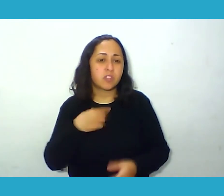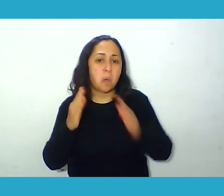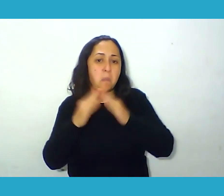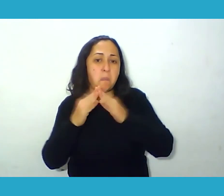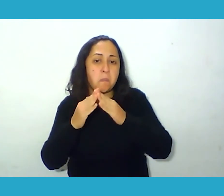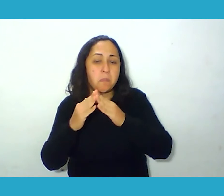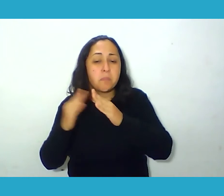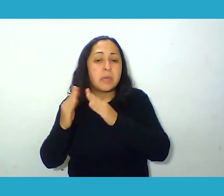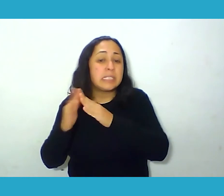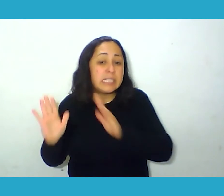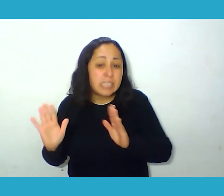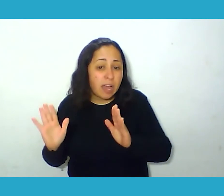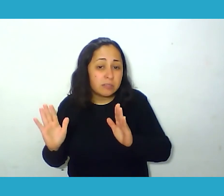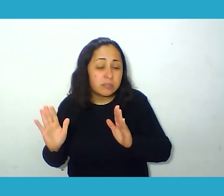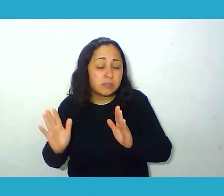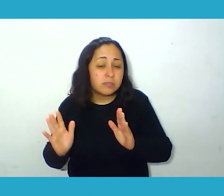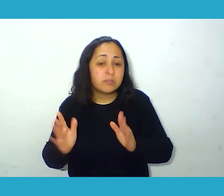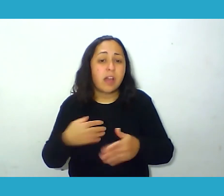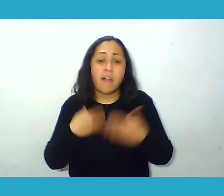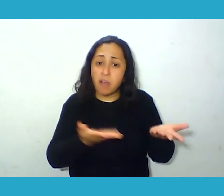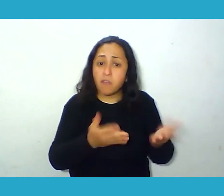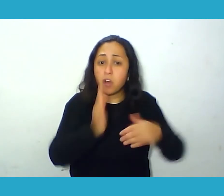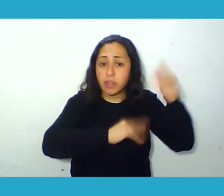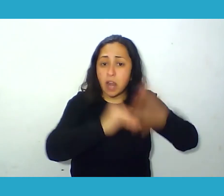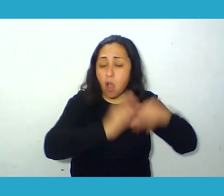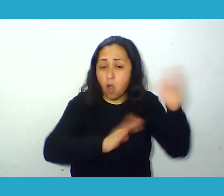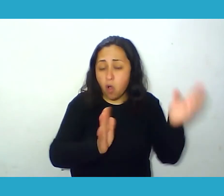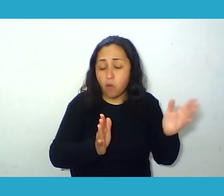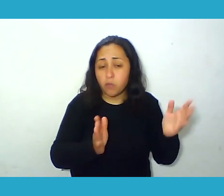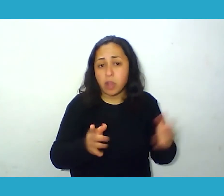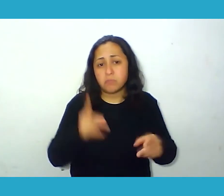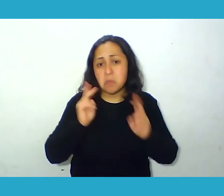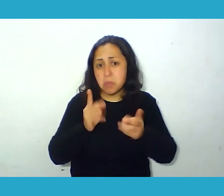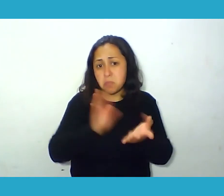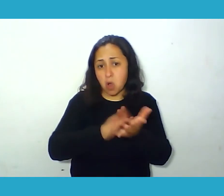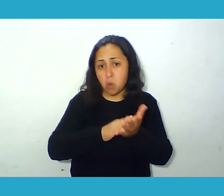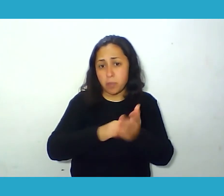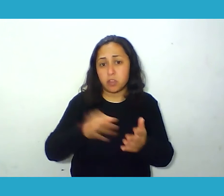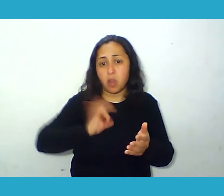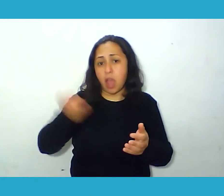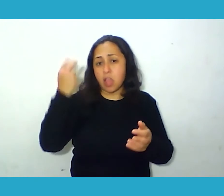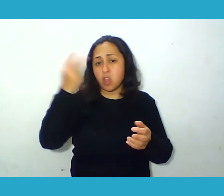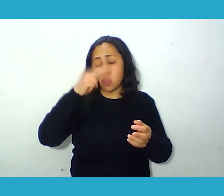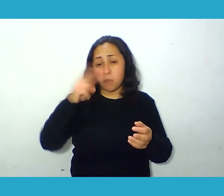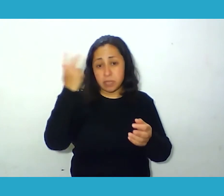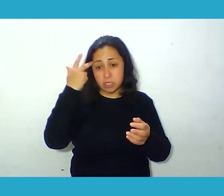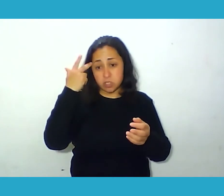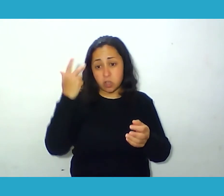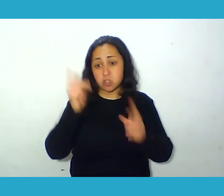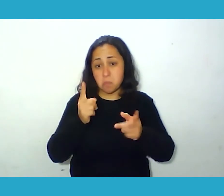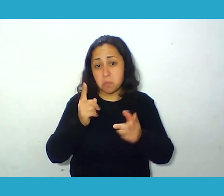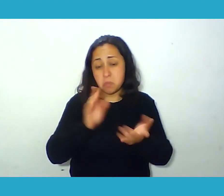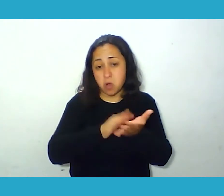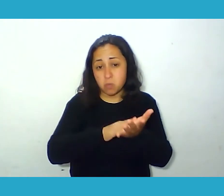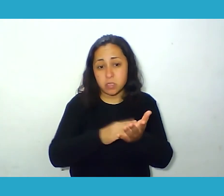vecina de este querido departamento a pronunciarse a favor de la obra, con los mismos argumentos dados en 2018. Dice que